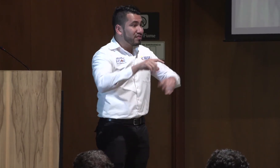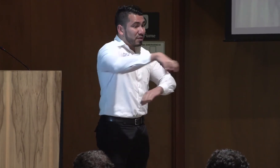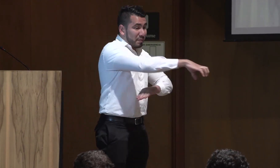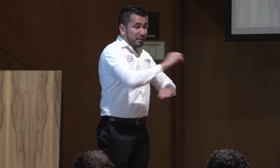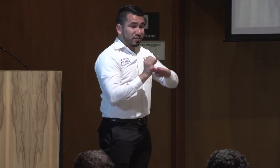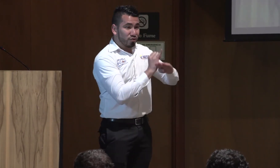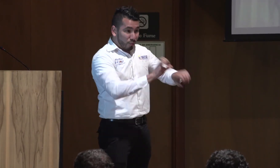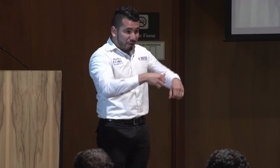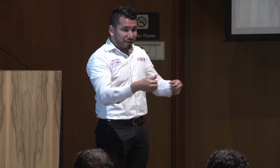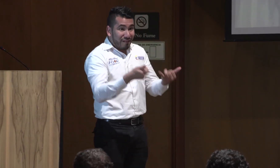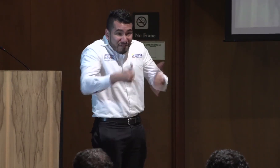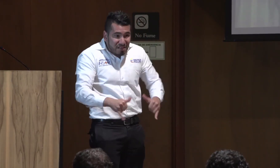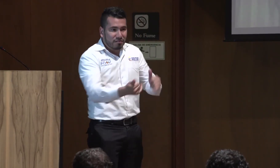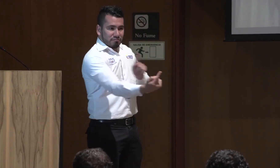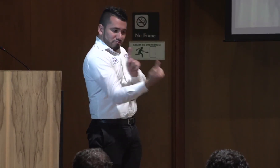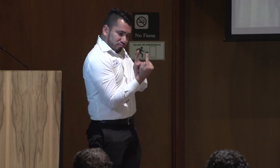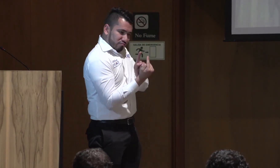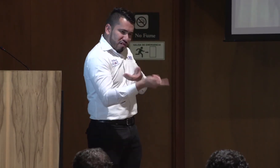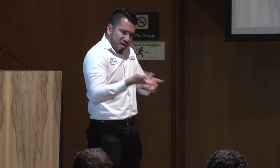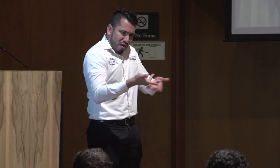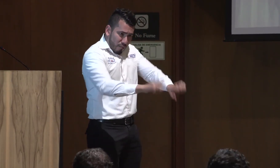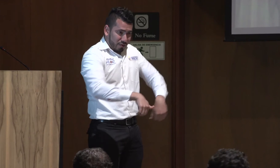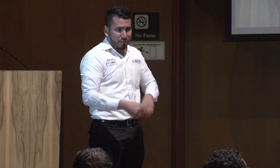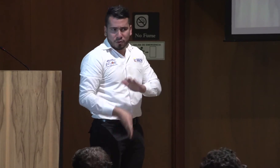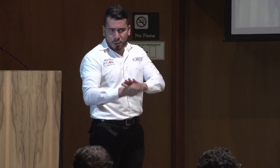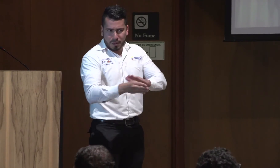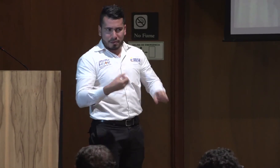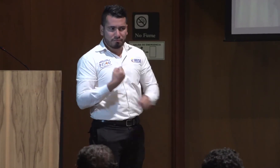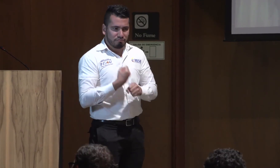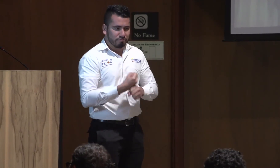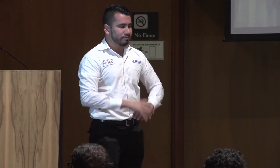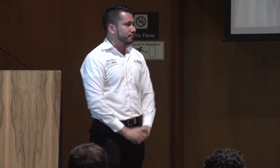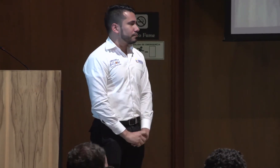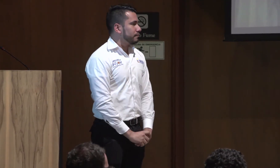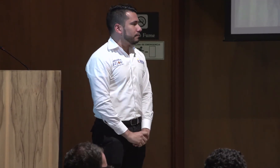entreguen también sus datos para seguir esta relación. Muchas gracias.